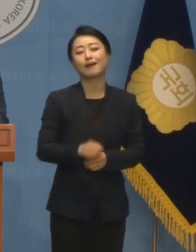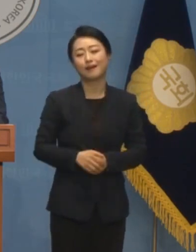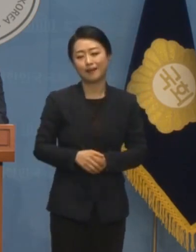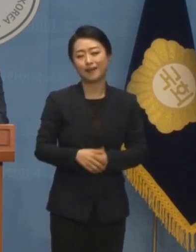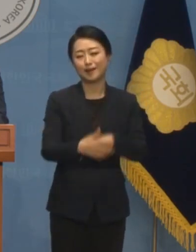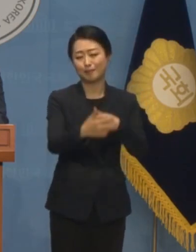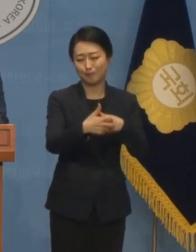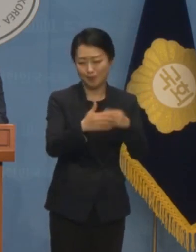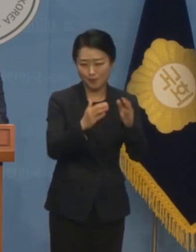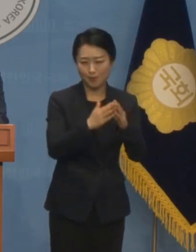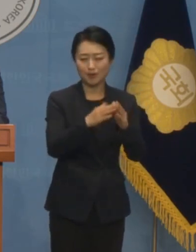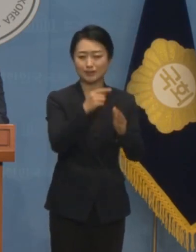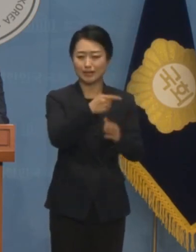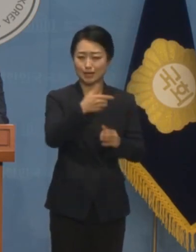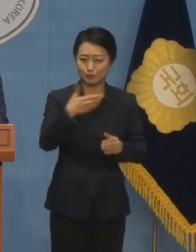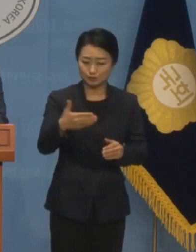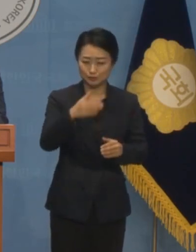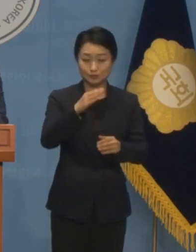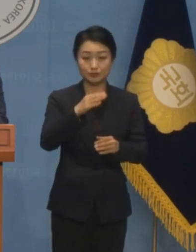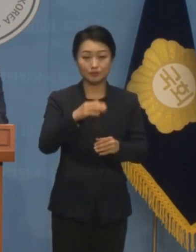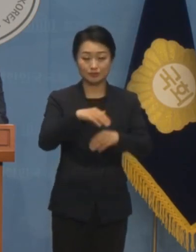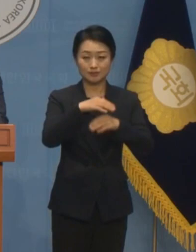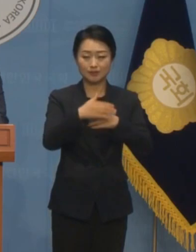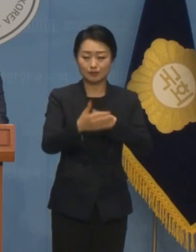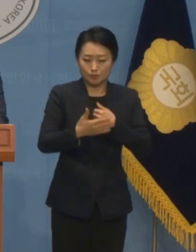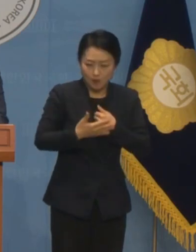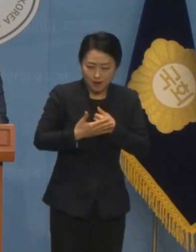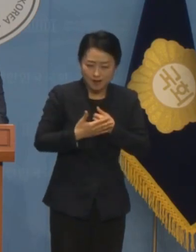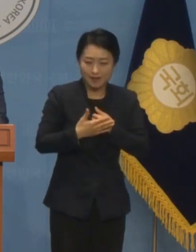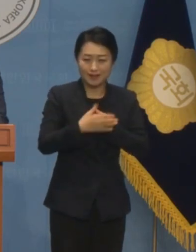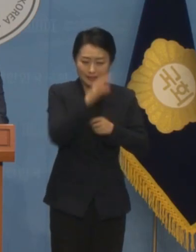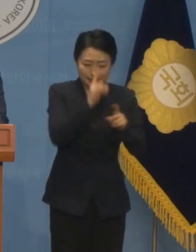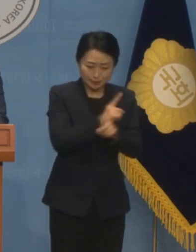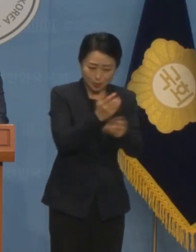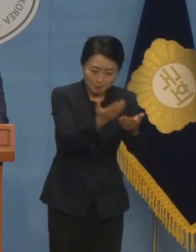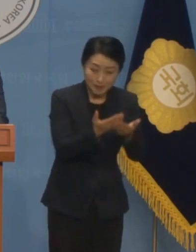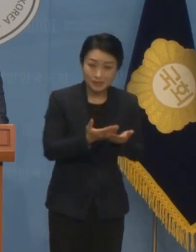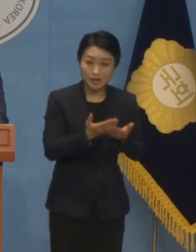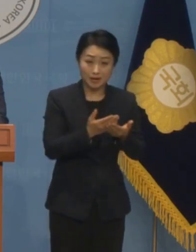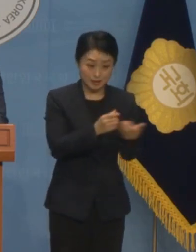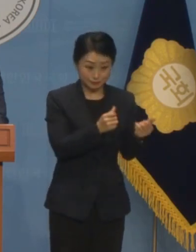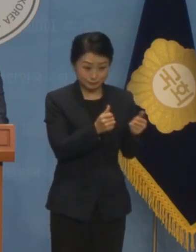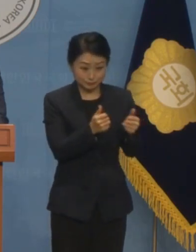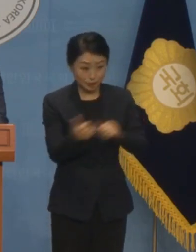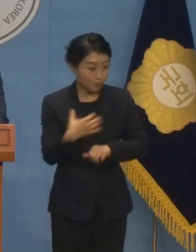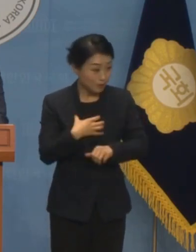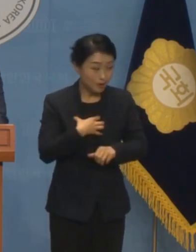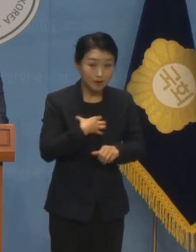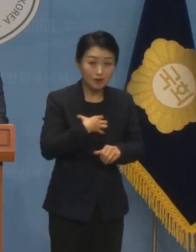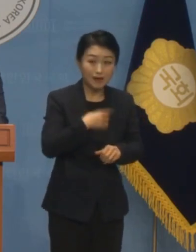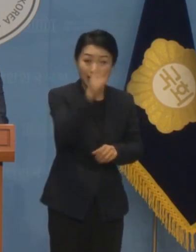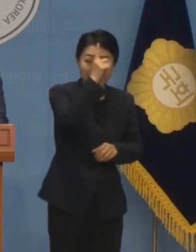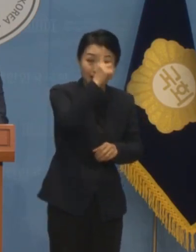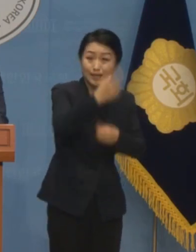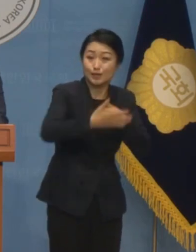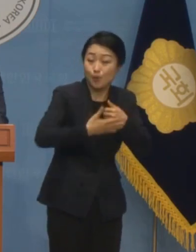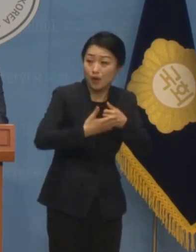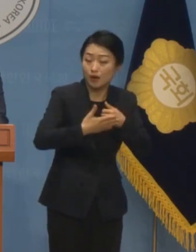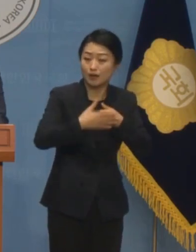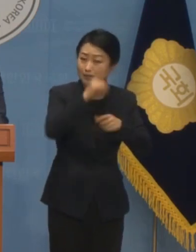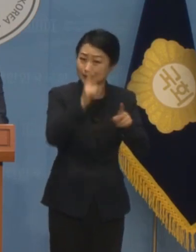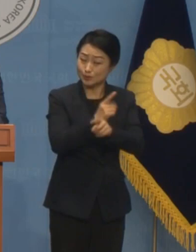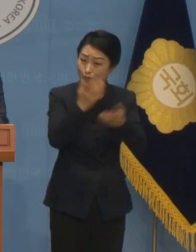병원이나 소방본부로부터 치료를 받거나 수송을 받는 것이 특혜입니까? 야당은 치료를